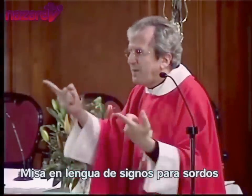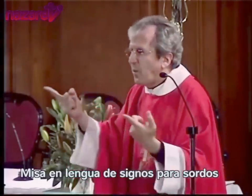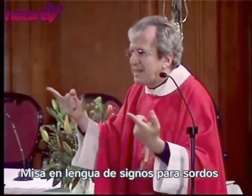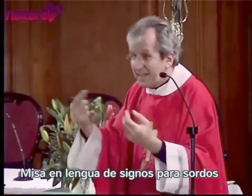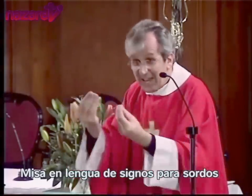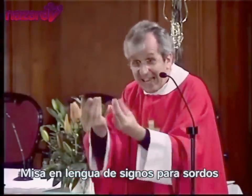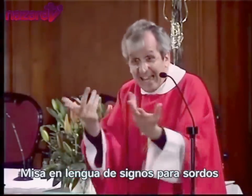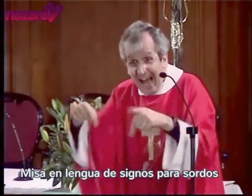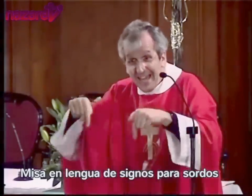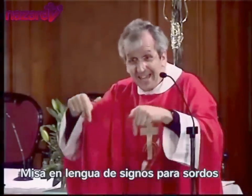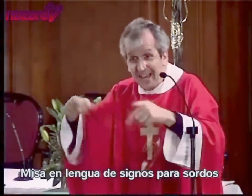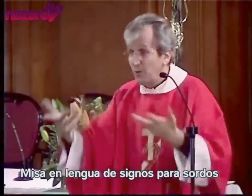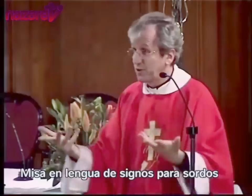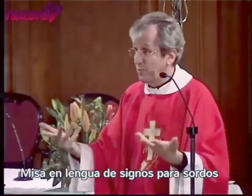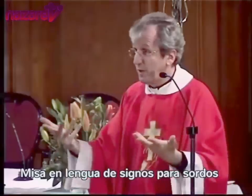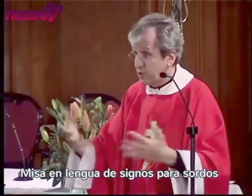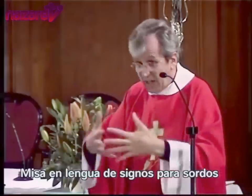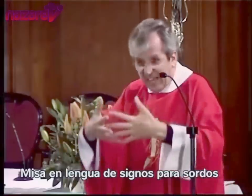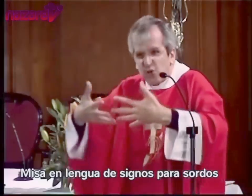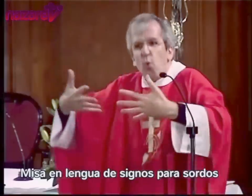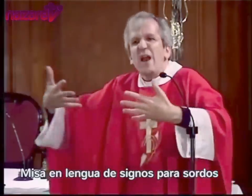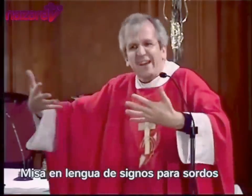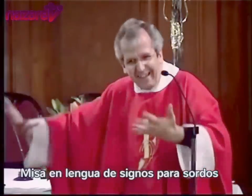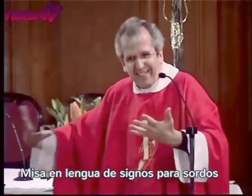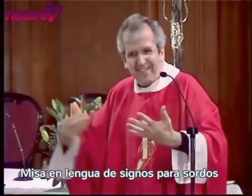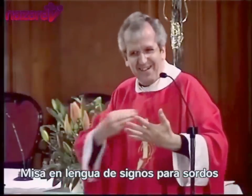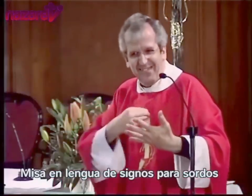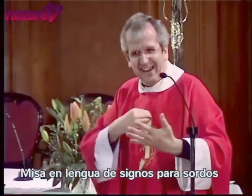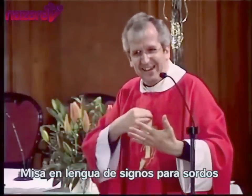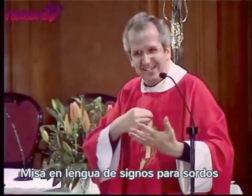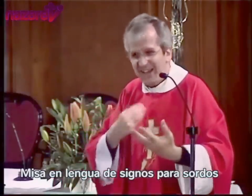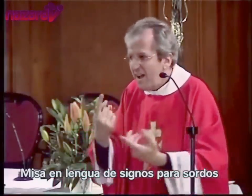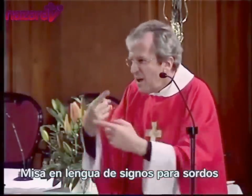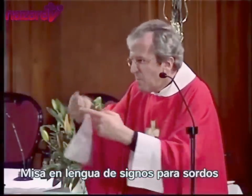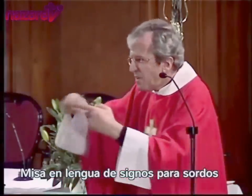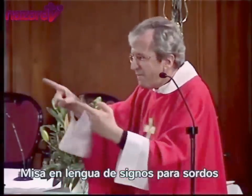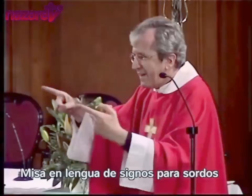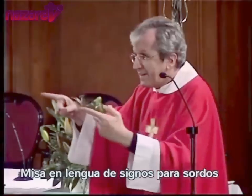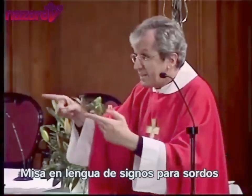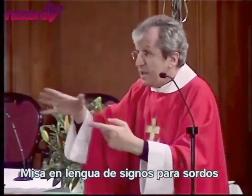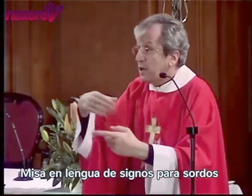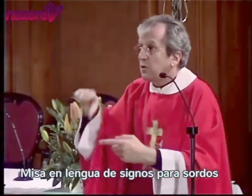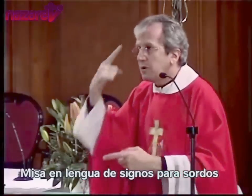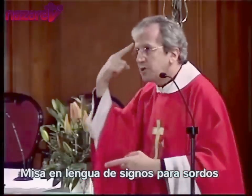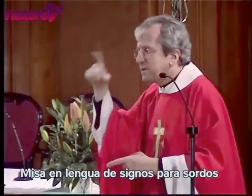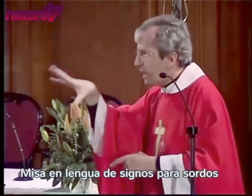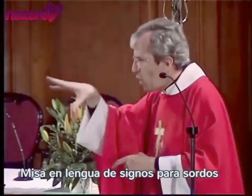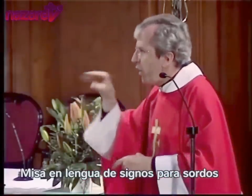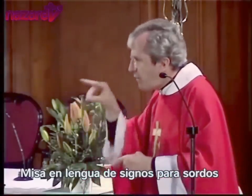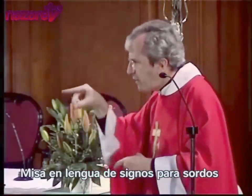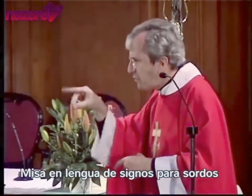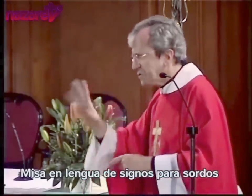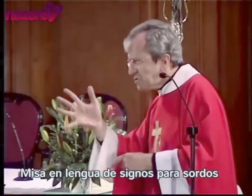diferentes espiritualidades que hay en nuestros momentos y que es una riqueza de la Iglesia, muy diferentes, y que no tenemos que